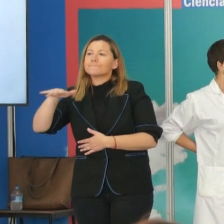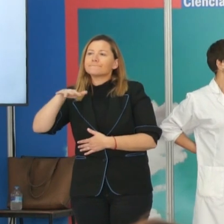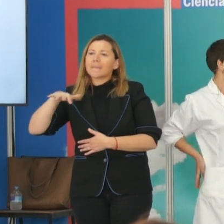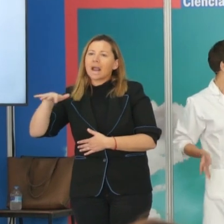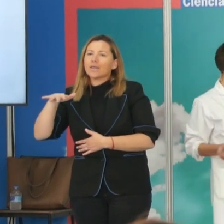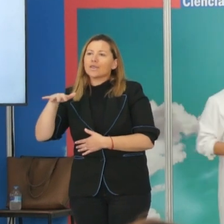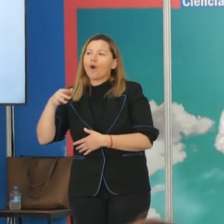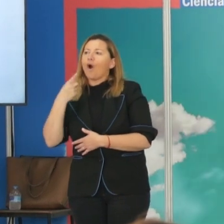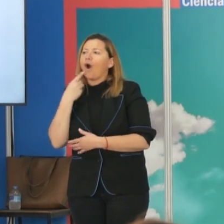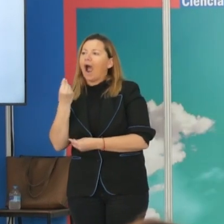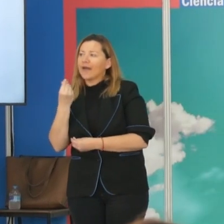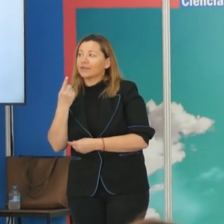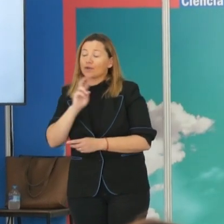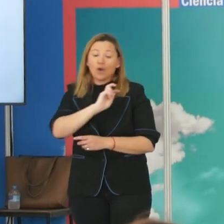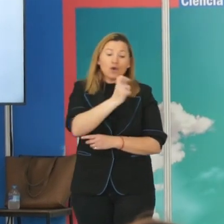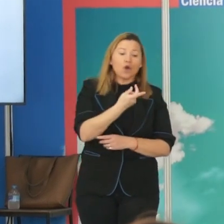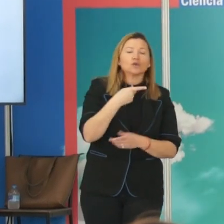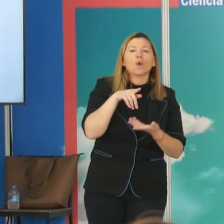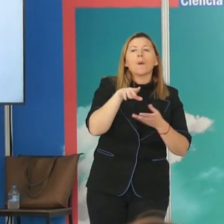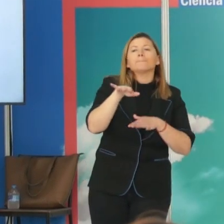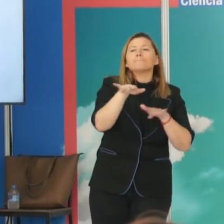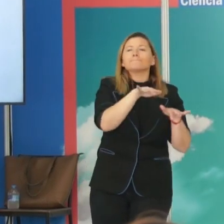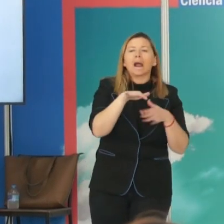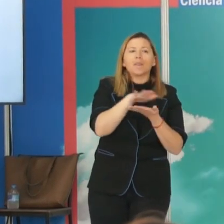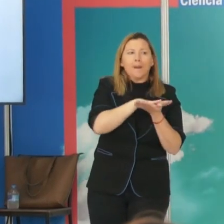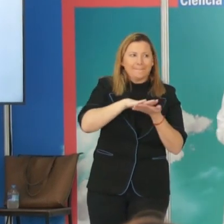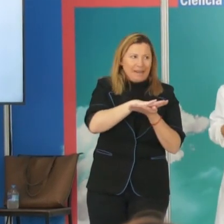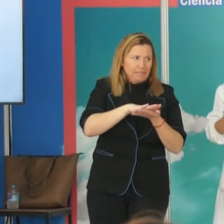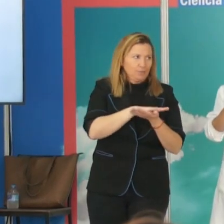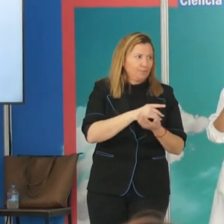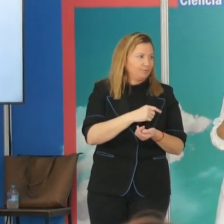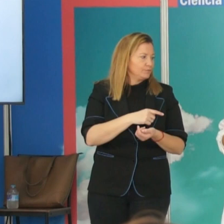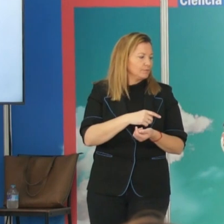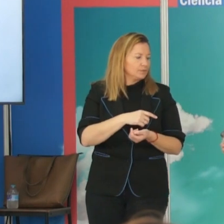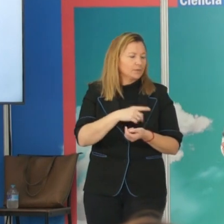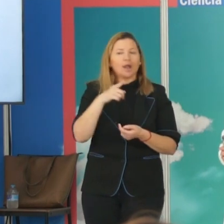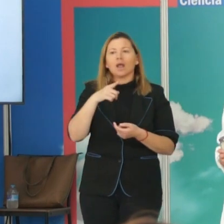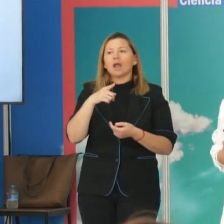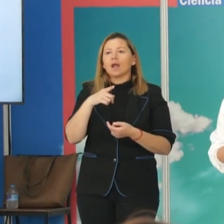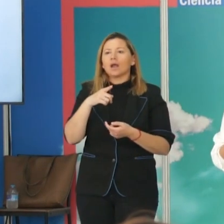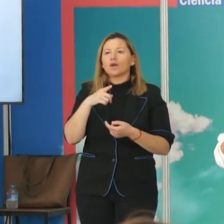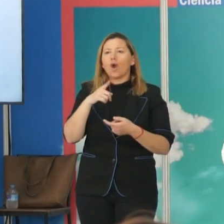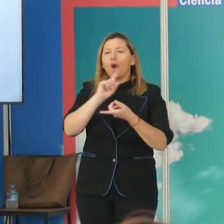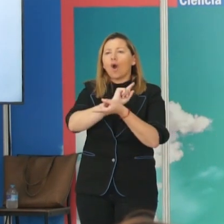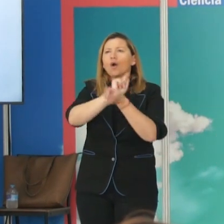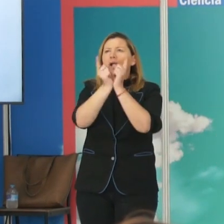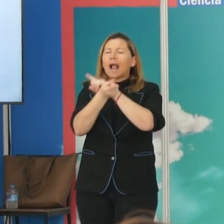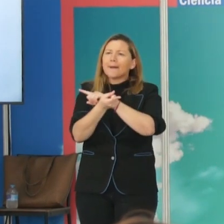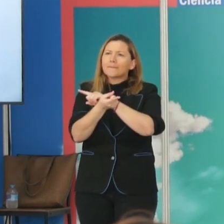en medio ácido. Bien, la cuestión de la luz no es solo, los cambios asociados no son